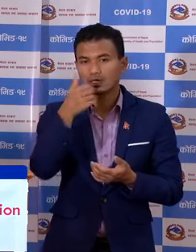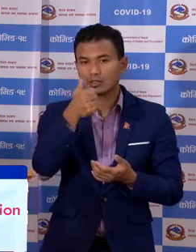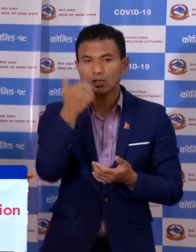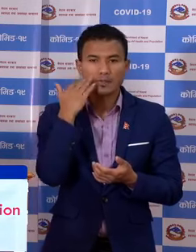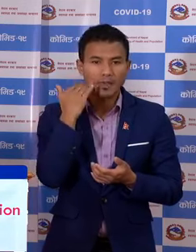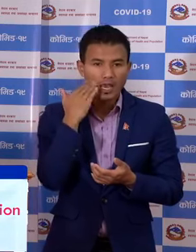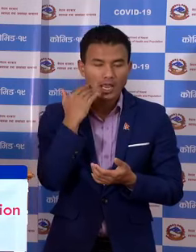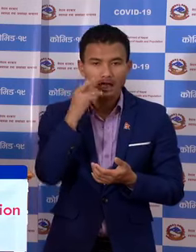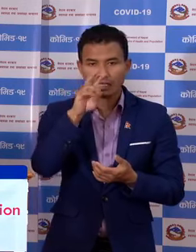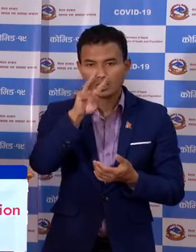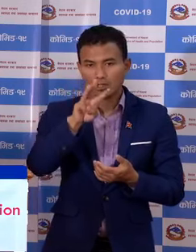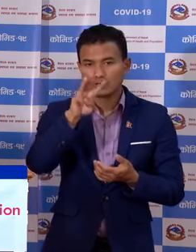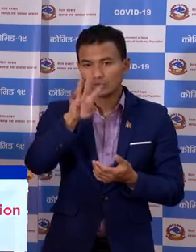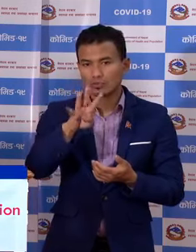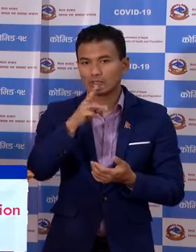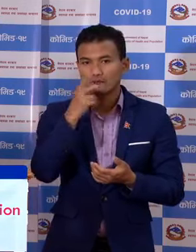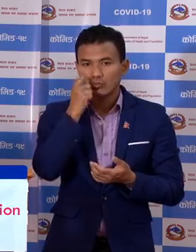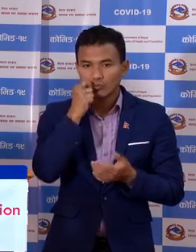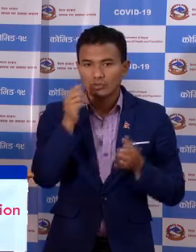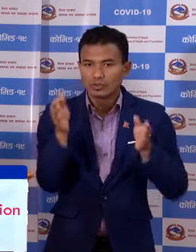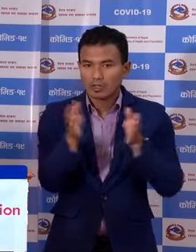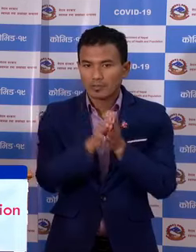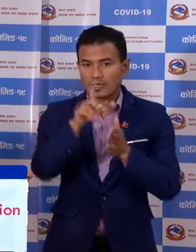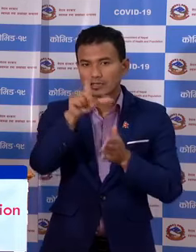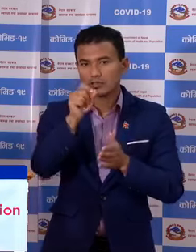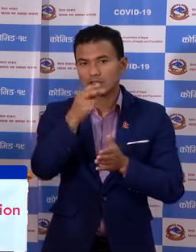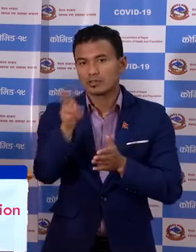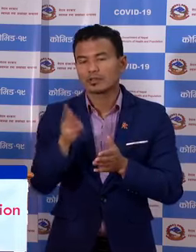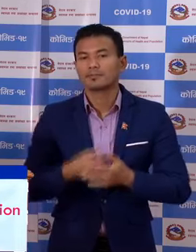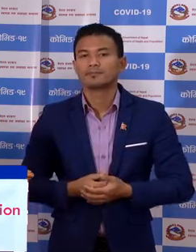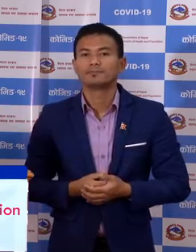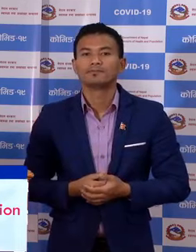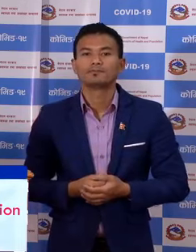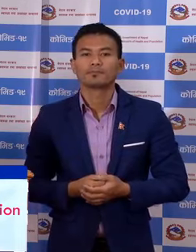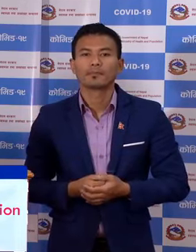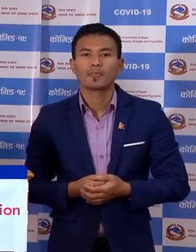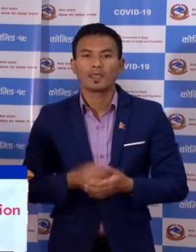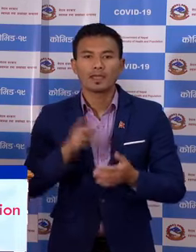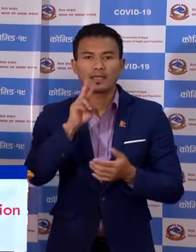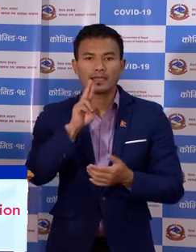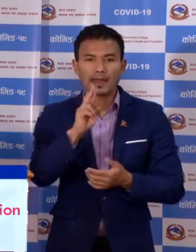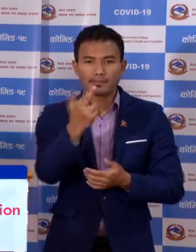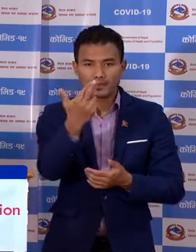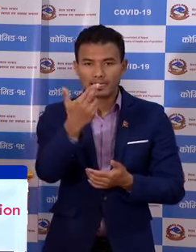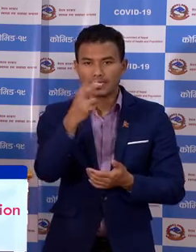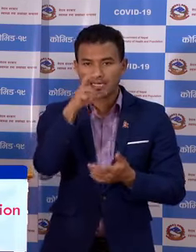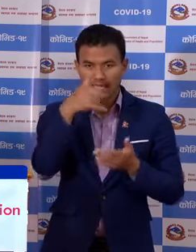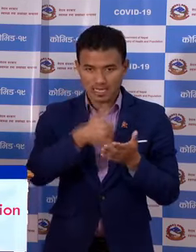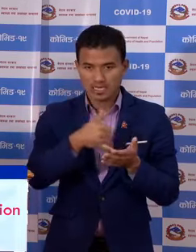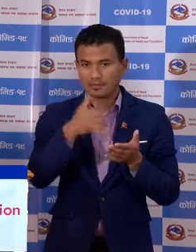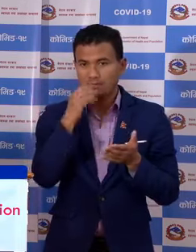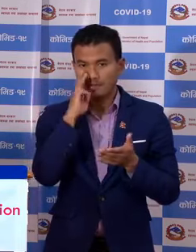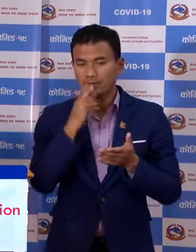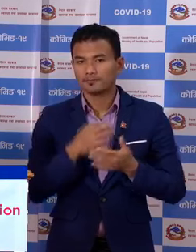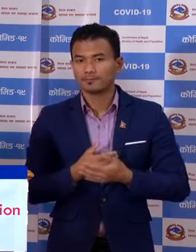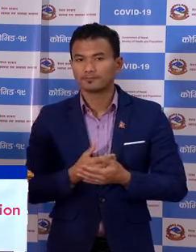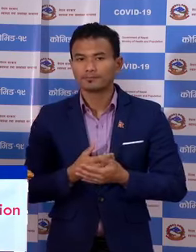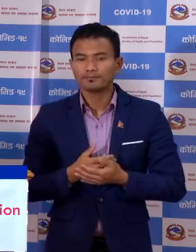महिला र 34 पुरुष गरी जम्मा 70 जना। राप्ती स्वास्थ्य विज्ञान प्रतिष्ठान दाङमा